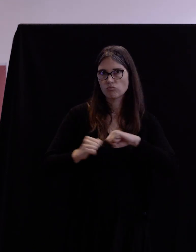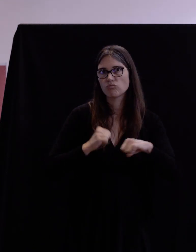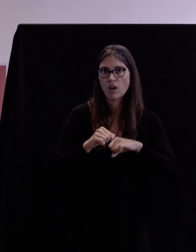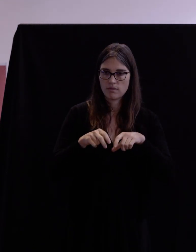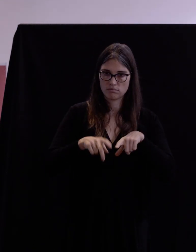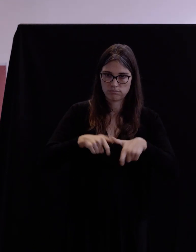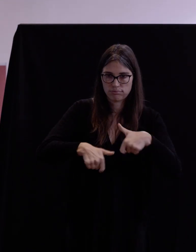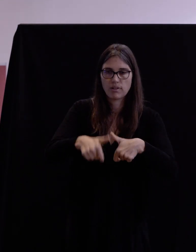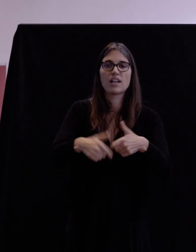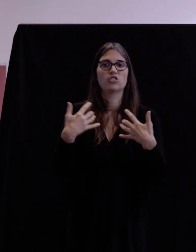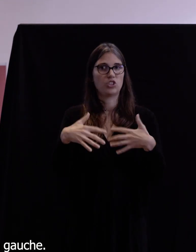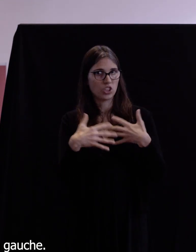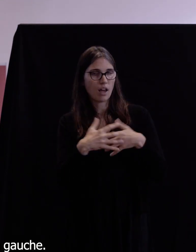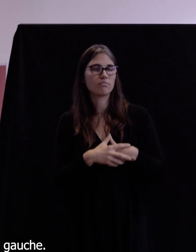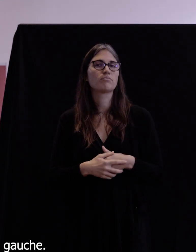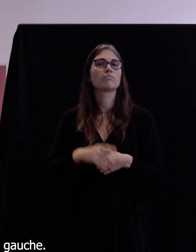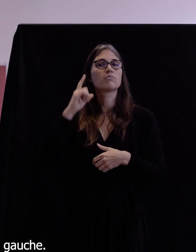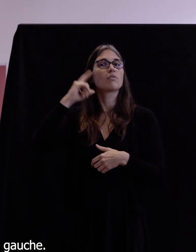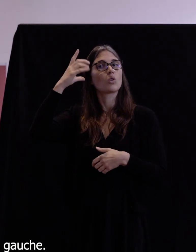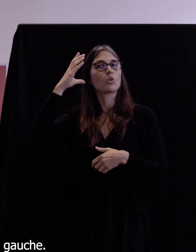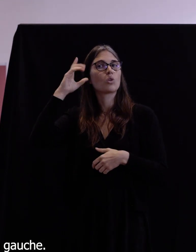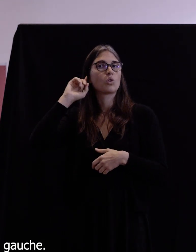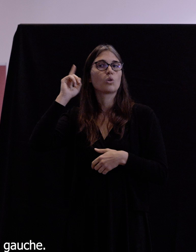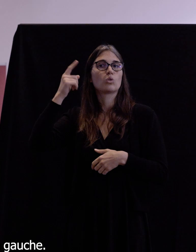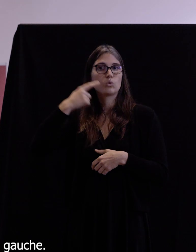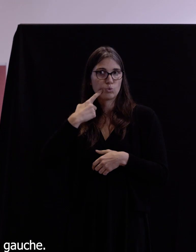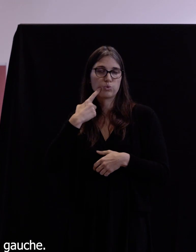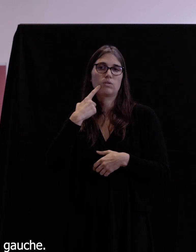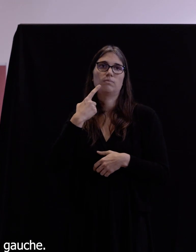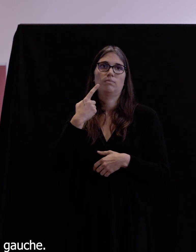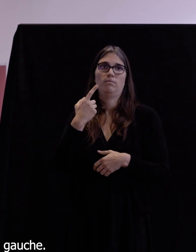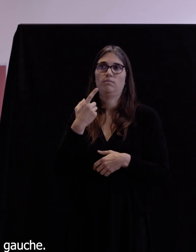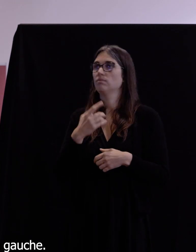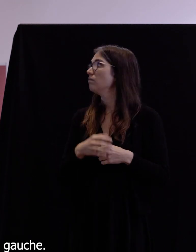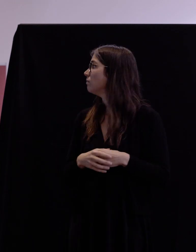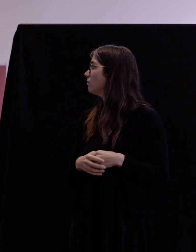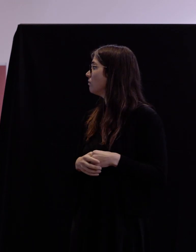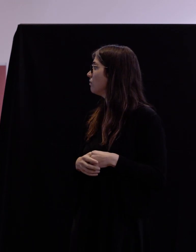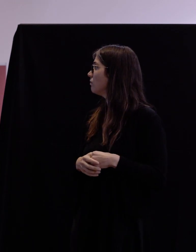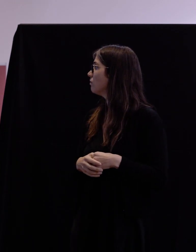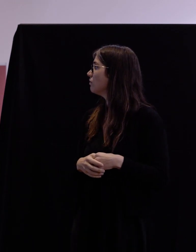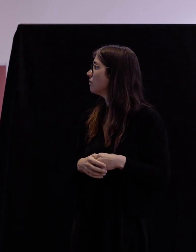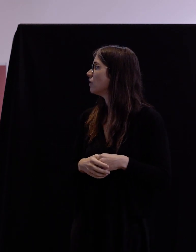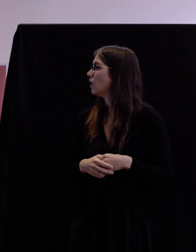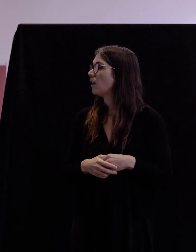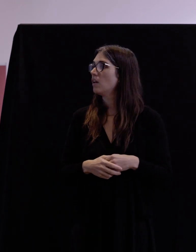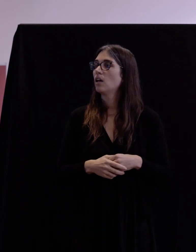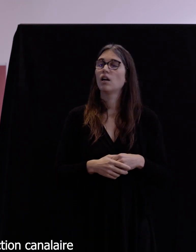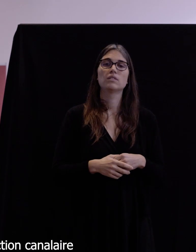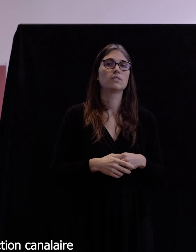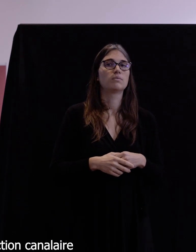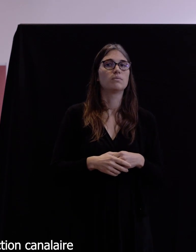a une surdité partielle droite et profonde gauche. Et il manque une partie de mon... Et en fait, ce petit